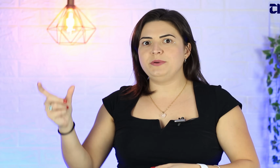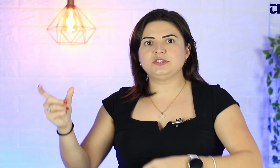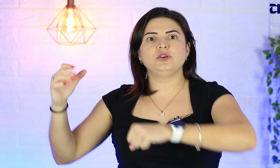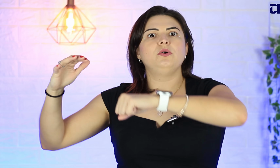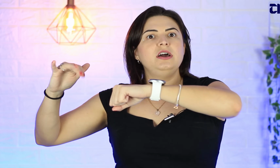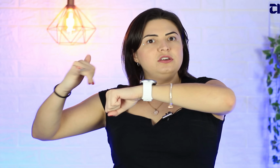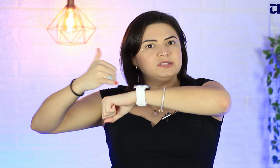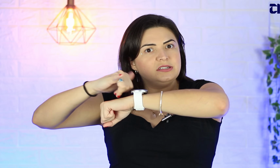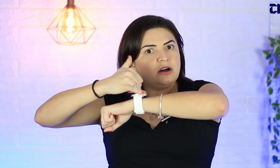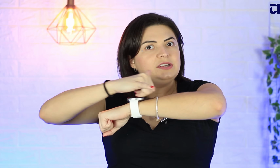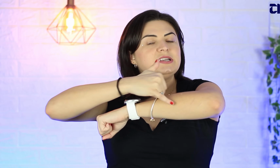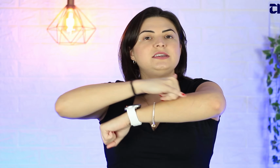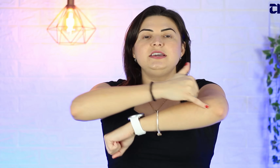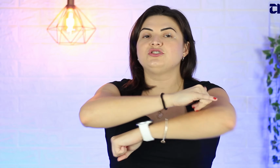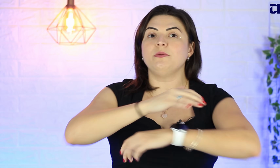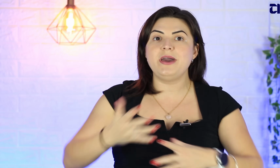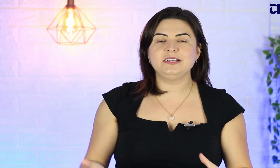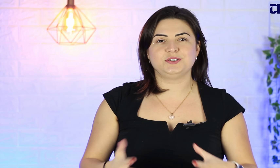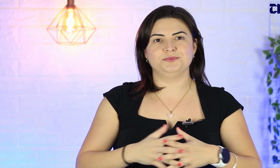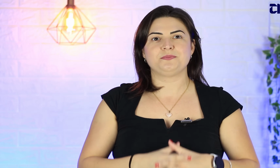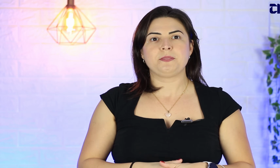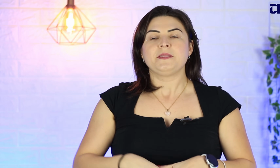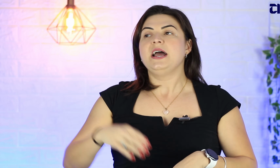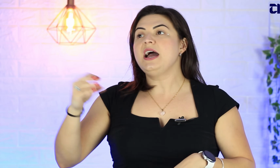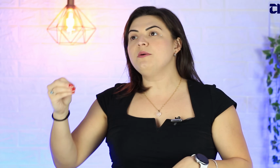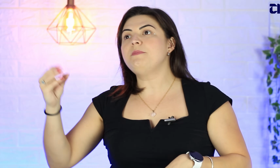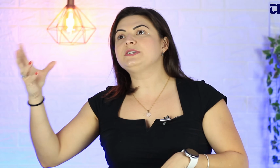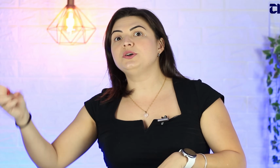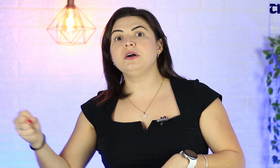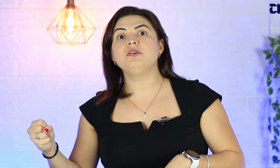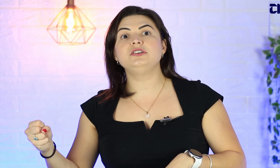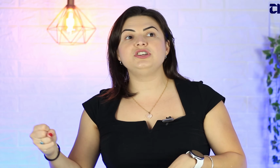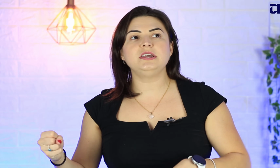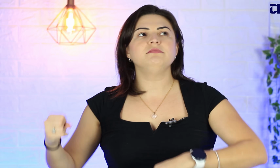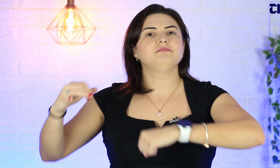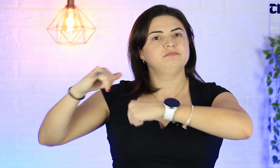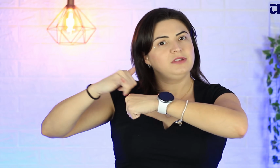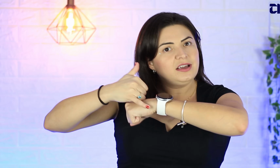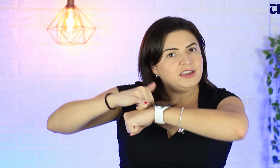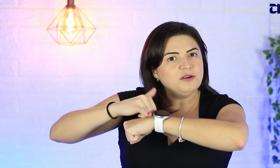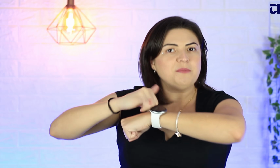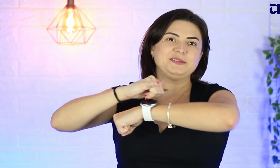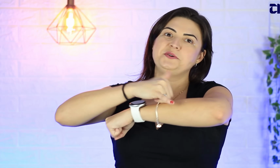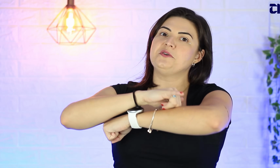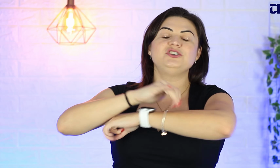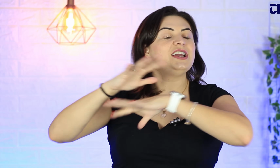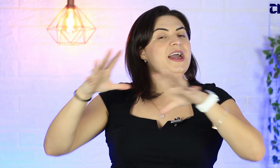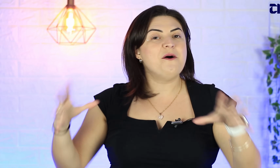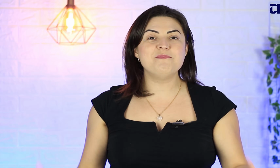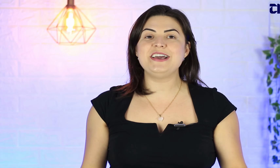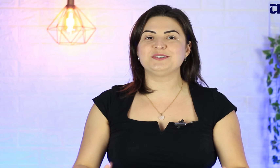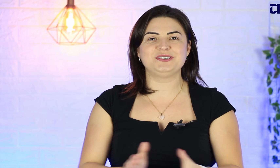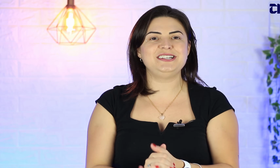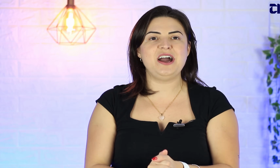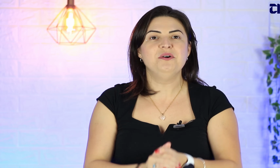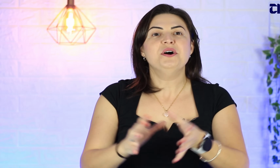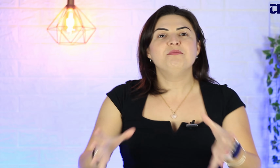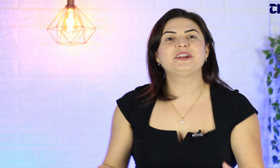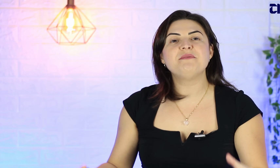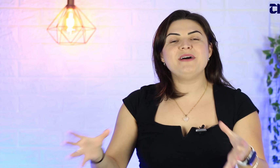de pessoa, e o sinal é esse aqui, de obeso. Ah, uma pessoa gordinha, aqui é uma pessoa gordinha. É o mesmo sinal, porque